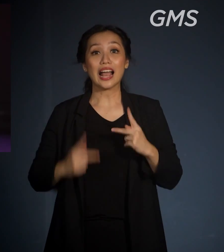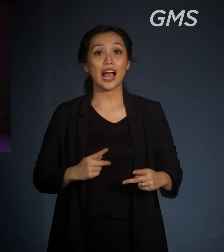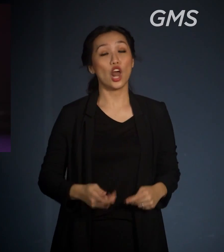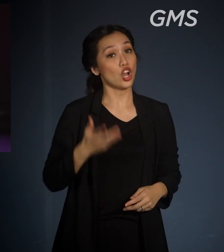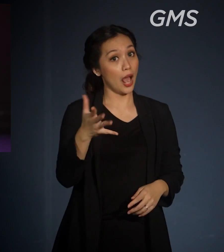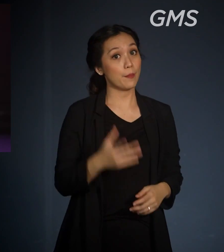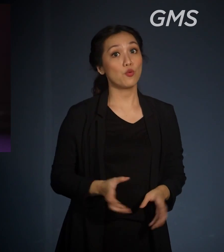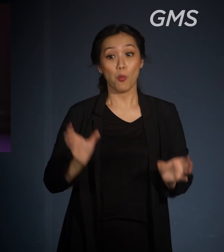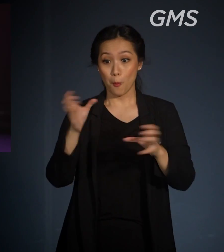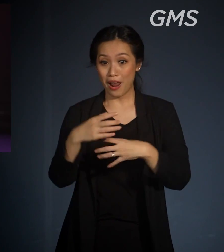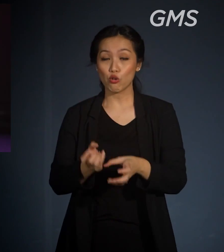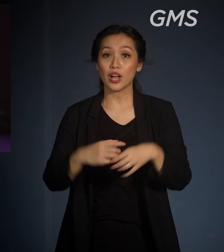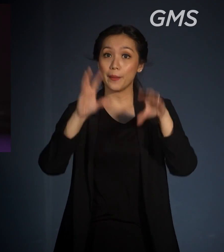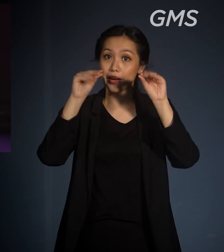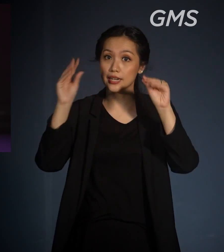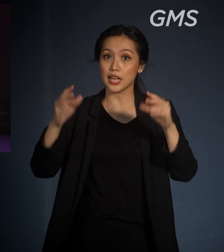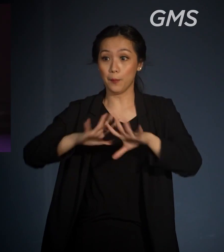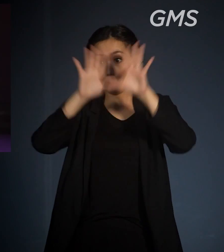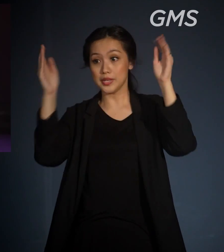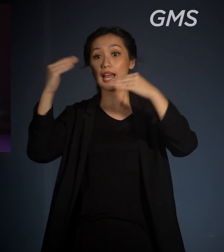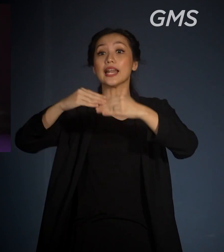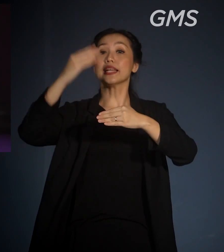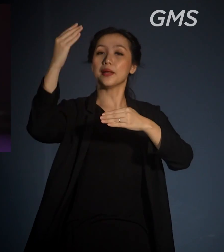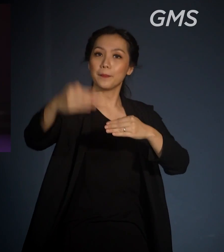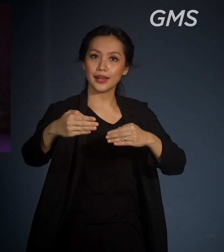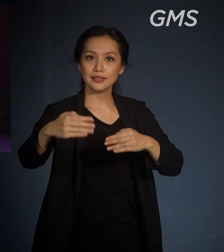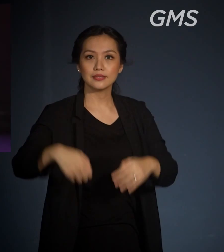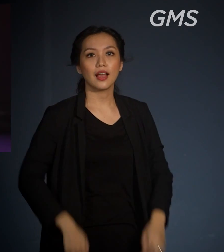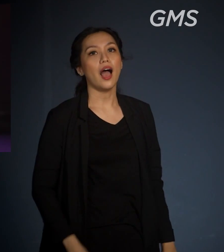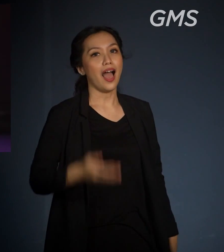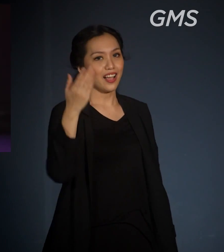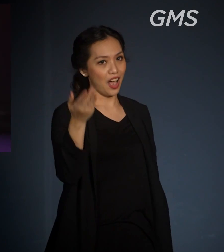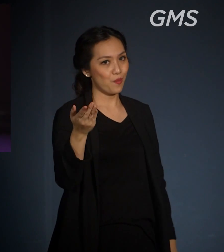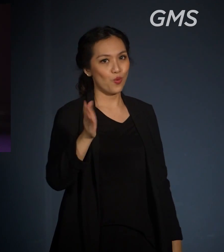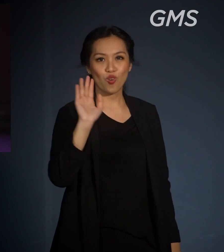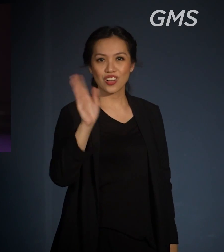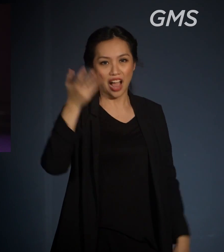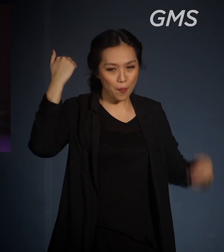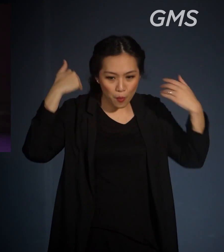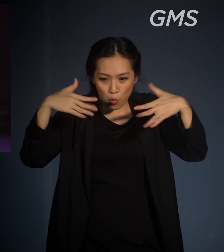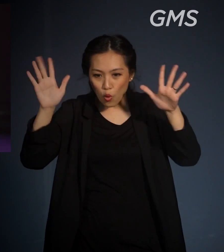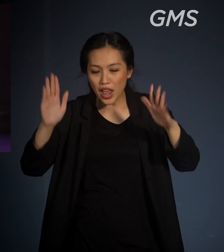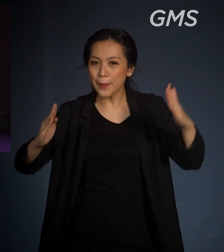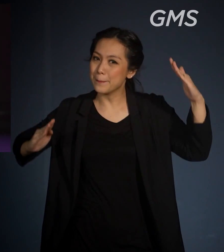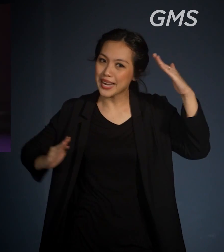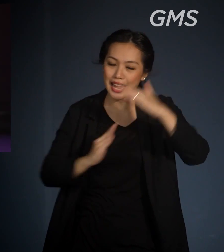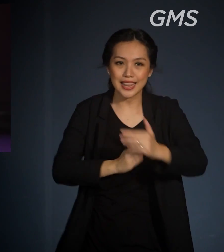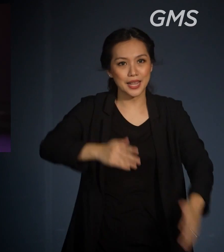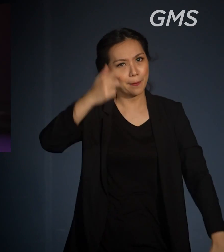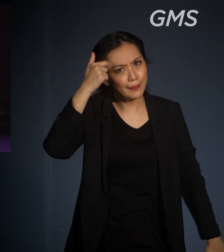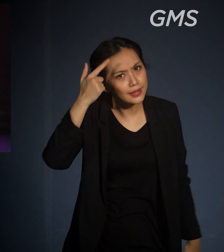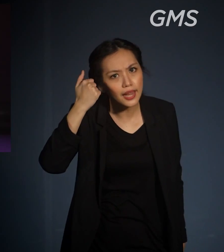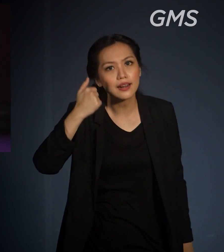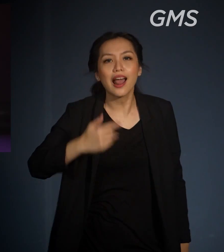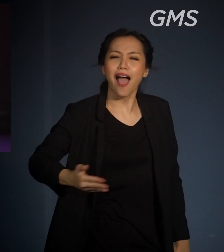pekerjaan-pekerjaan yang lebih besar di depan, Anda tidak boleh berhenti belajar. Anda